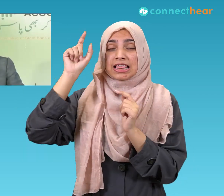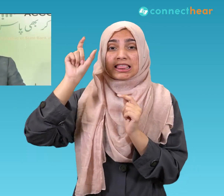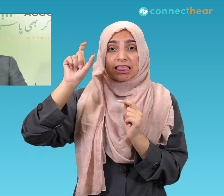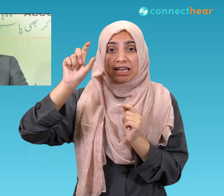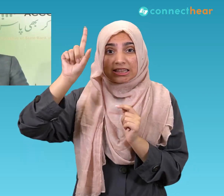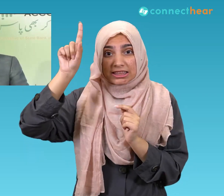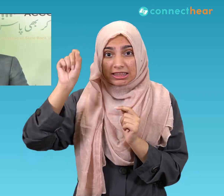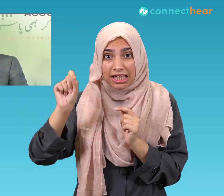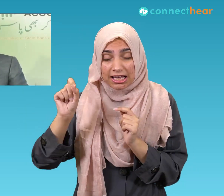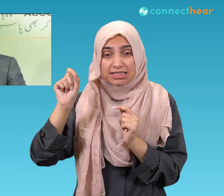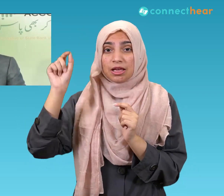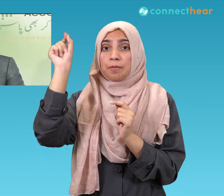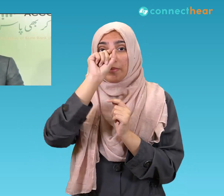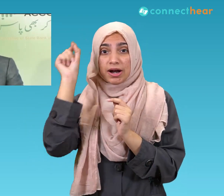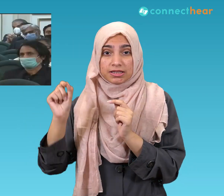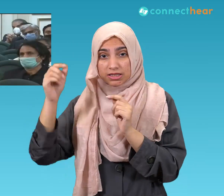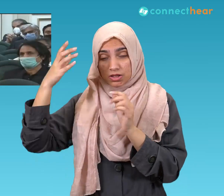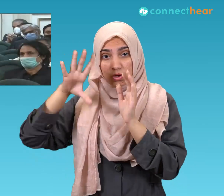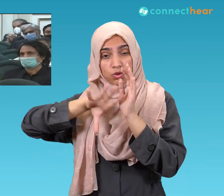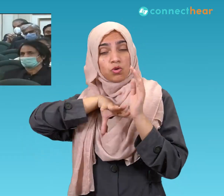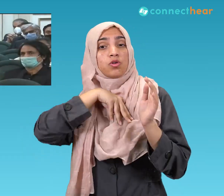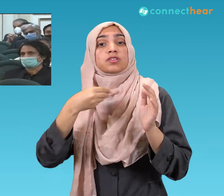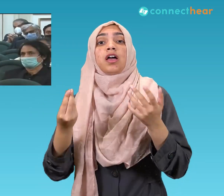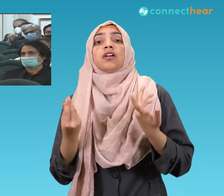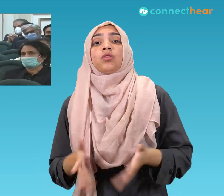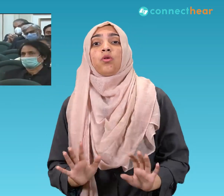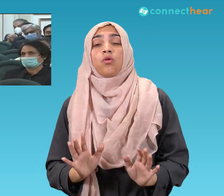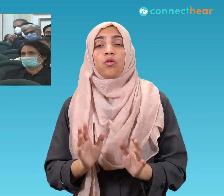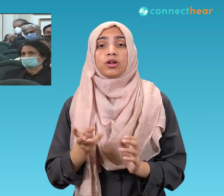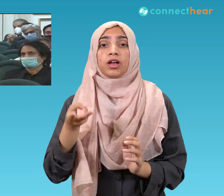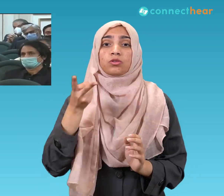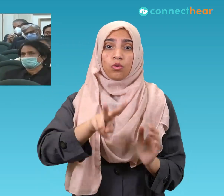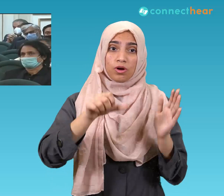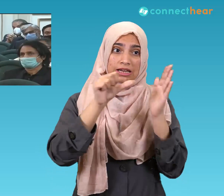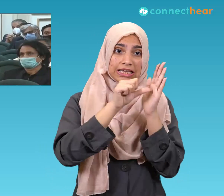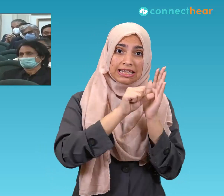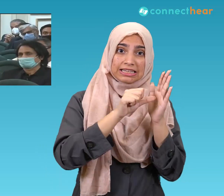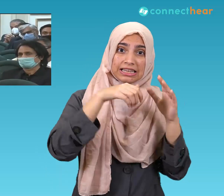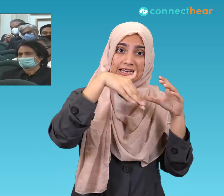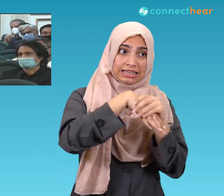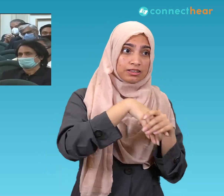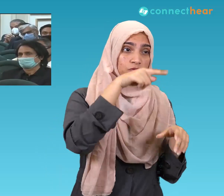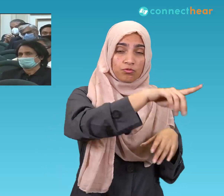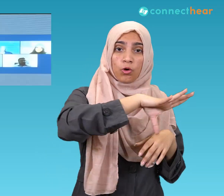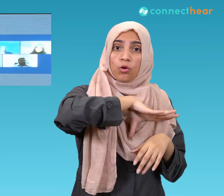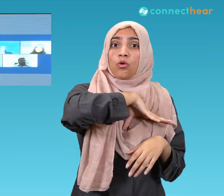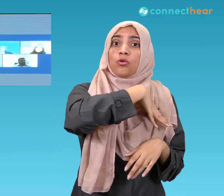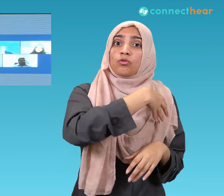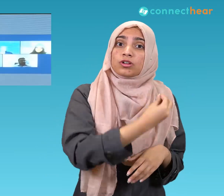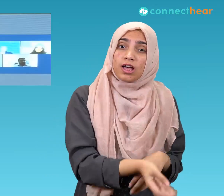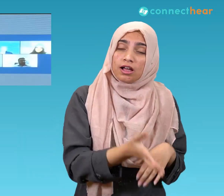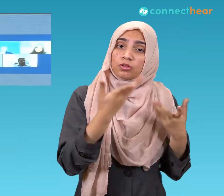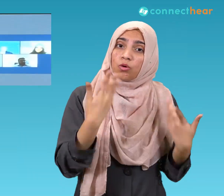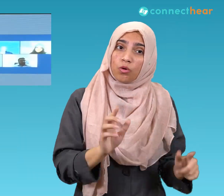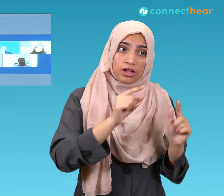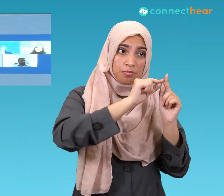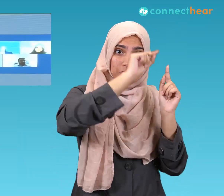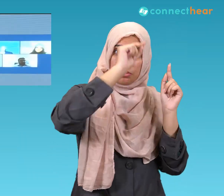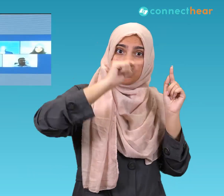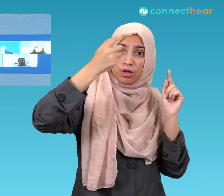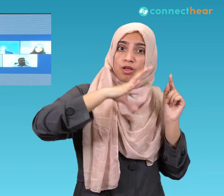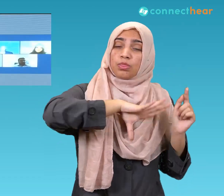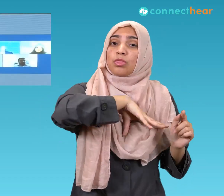سال میں سب سے زیادہ بڑی ریسیشن آج 300 سال کے بعد اتنی بڑی ریسیشن آئی ہے. اور ہم